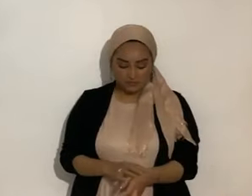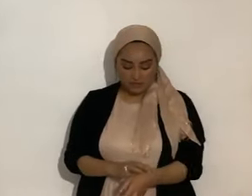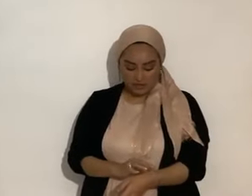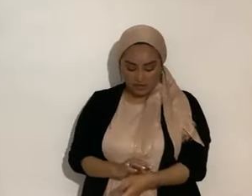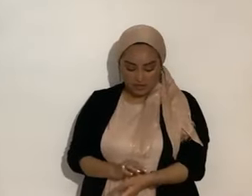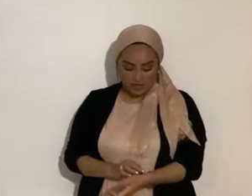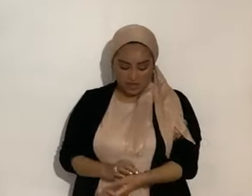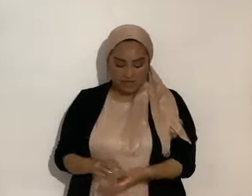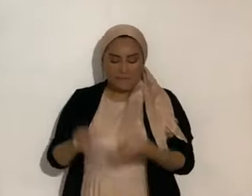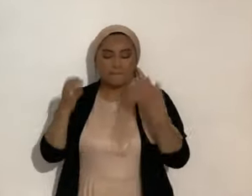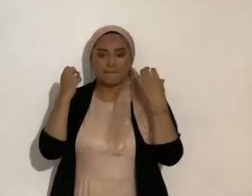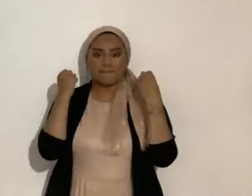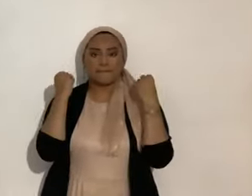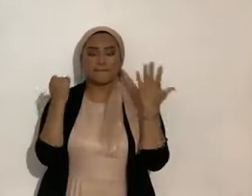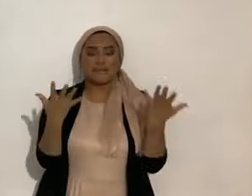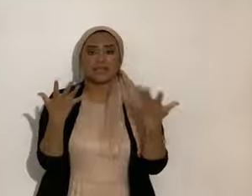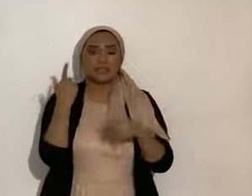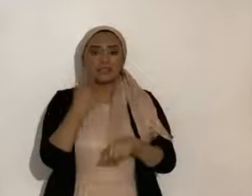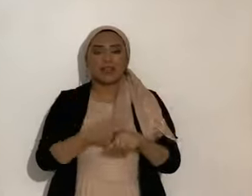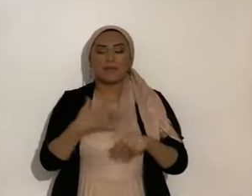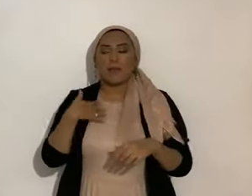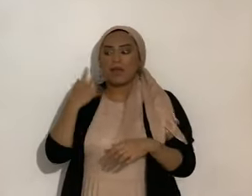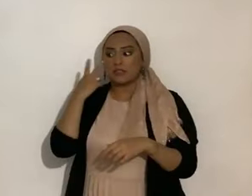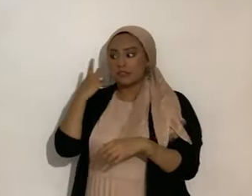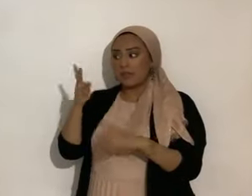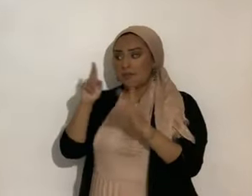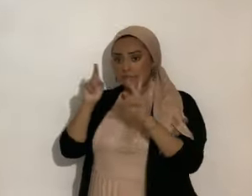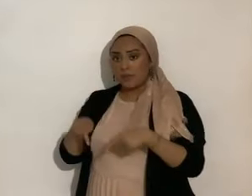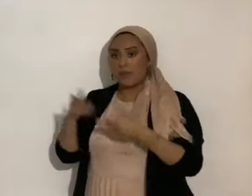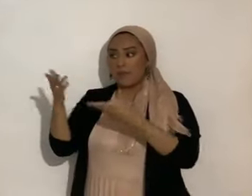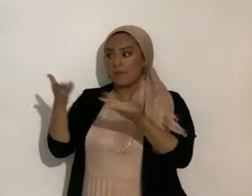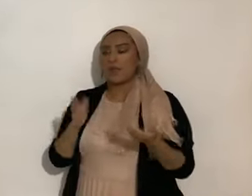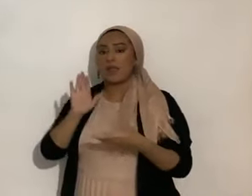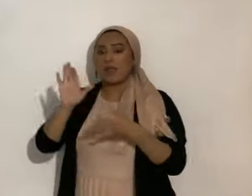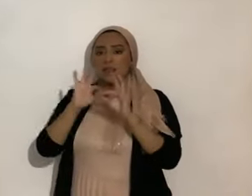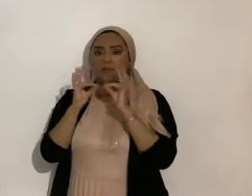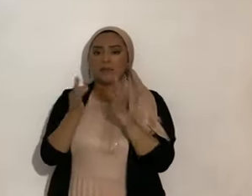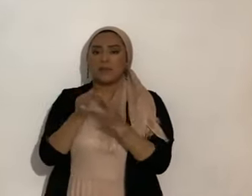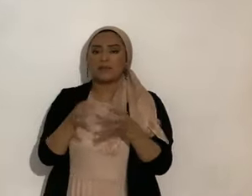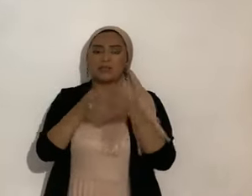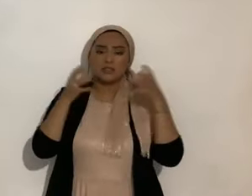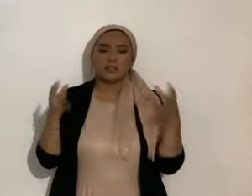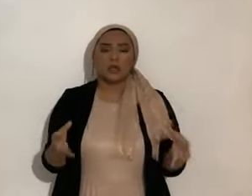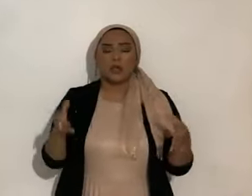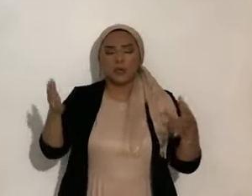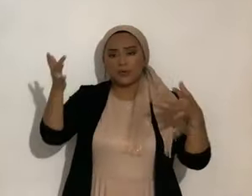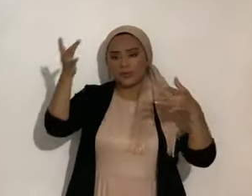Muchas veces me llegaron personas que traían sus familiares tan mal,